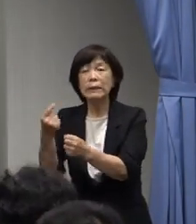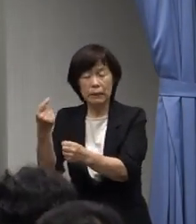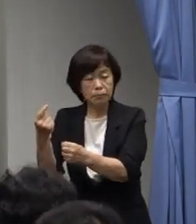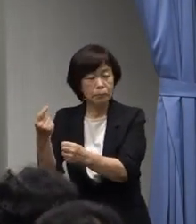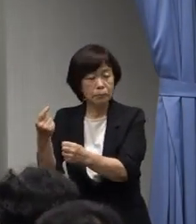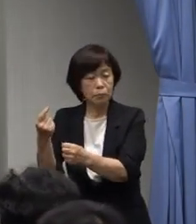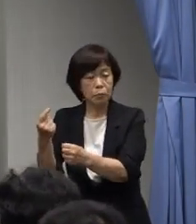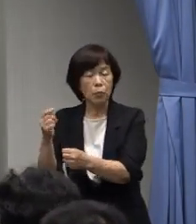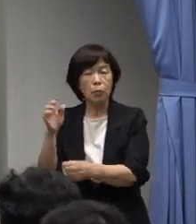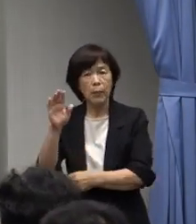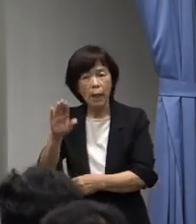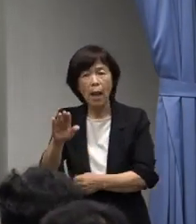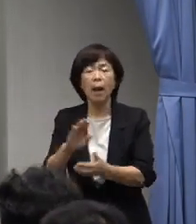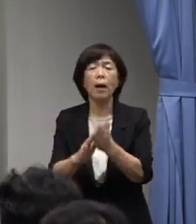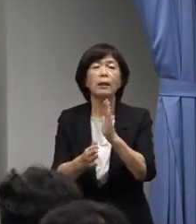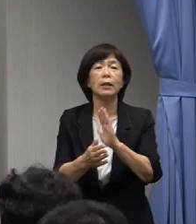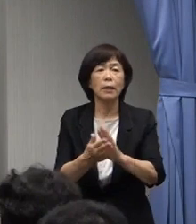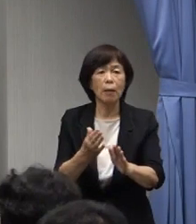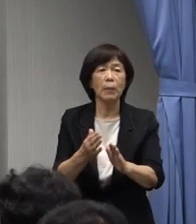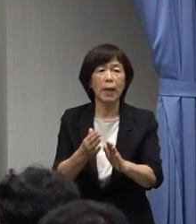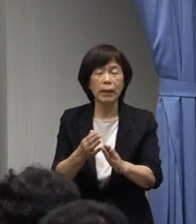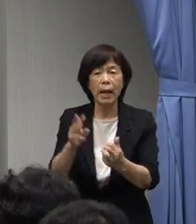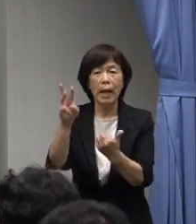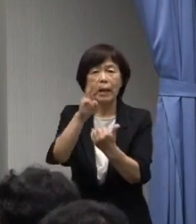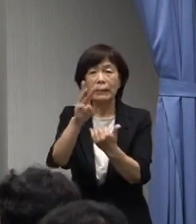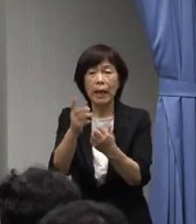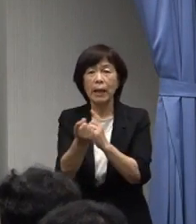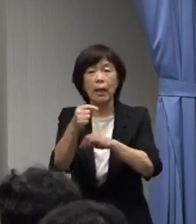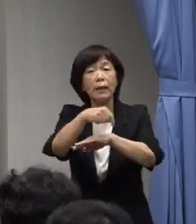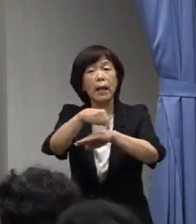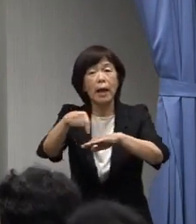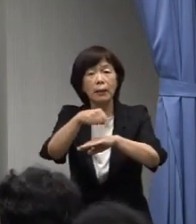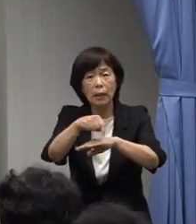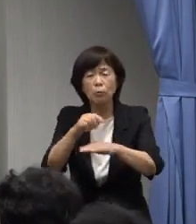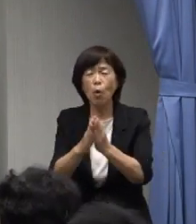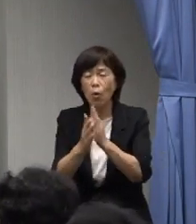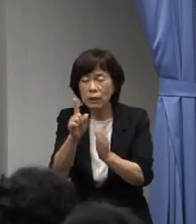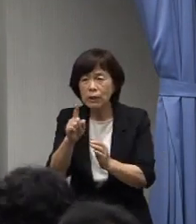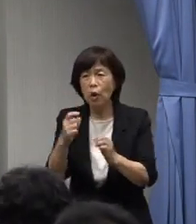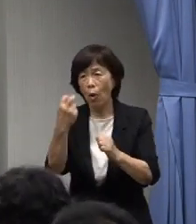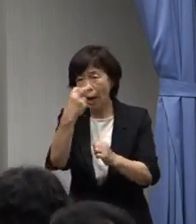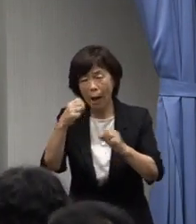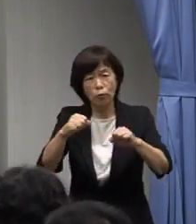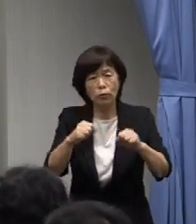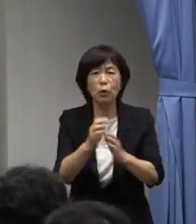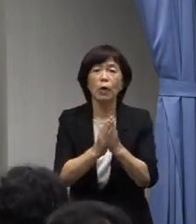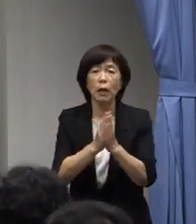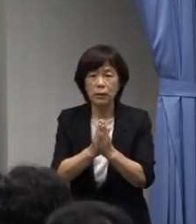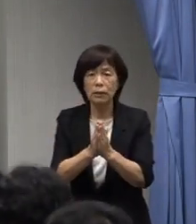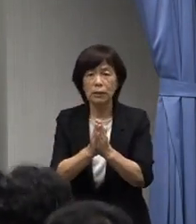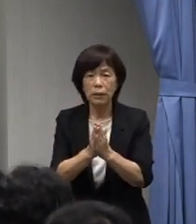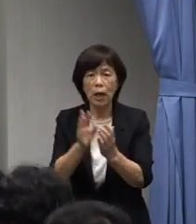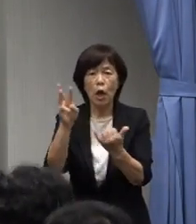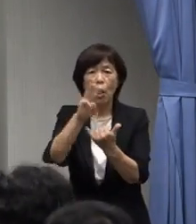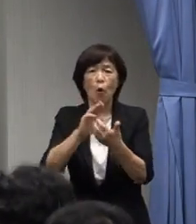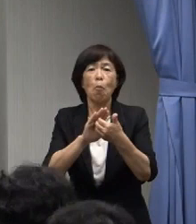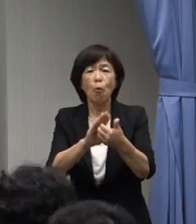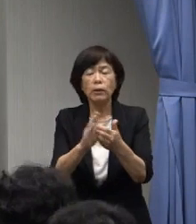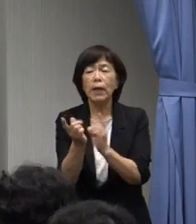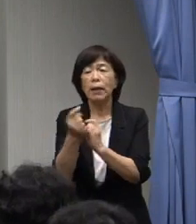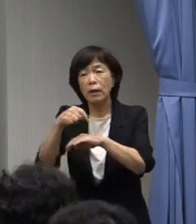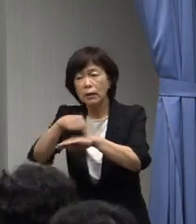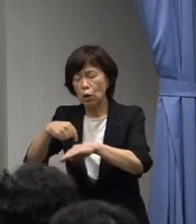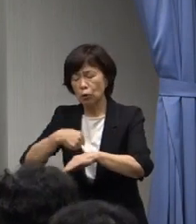この日にですね、改めて災害対策、もう一度確認をお願いしたいと思います。 防災対策を確認をお願いしたいと思います